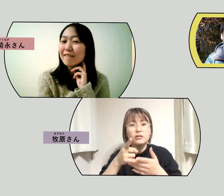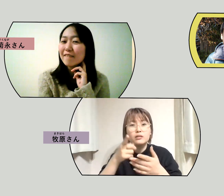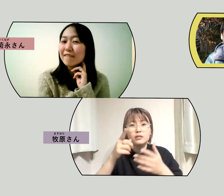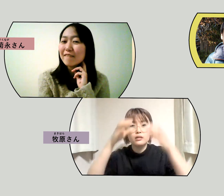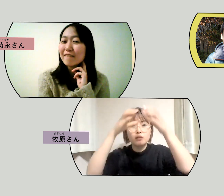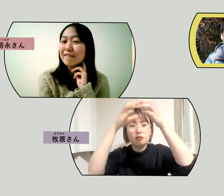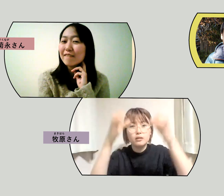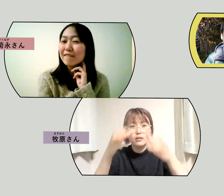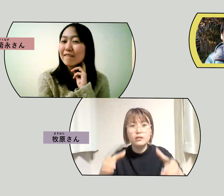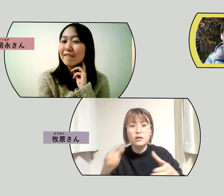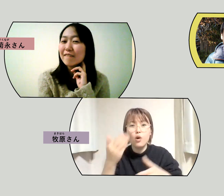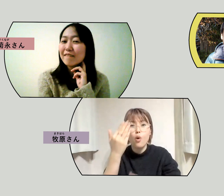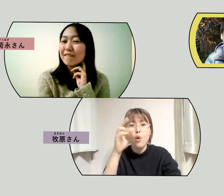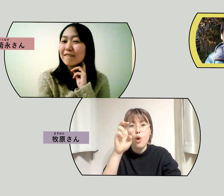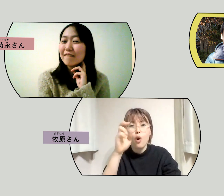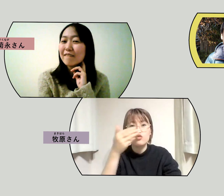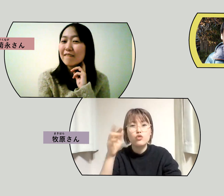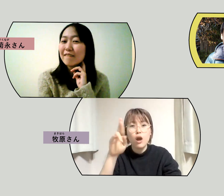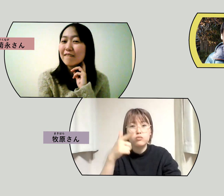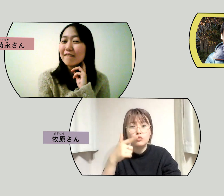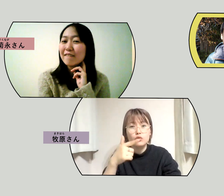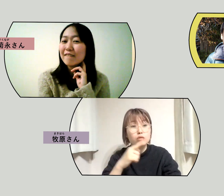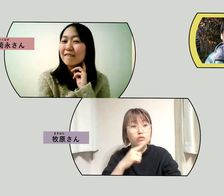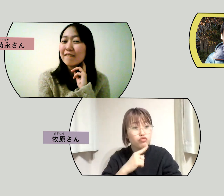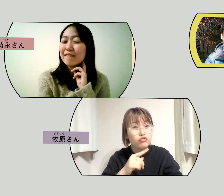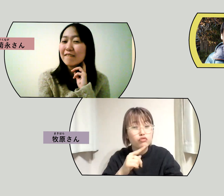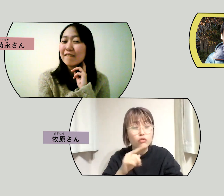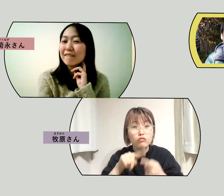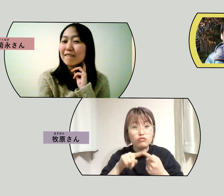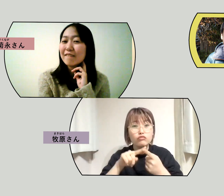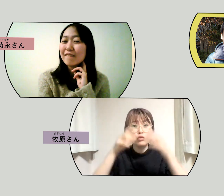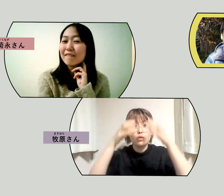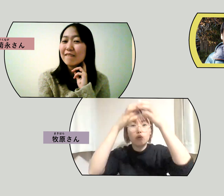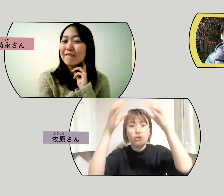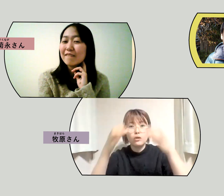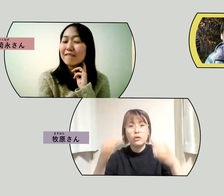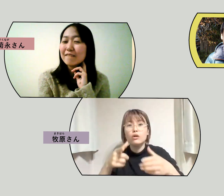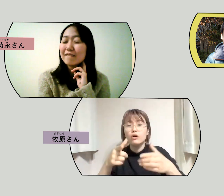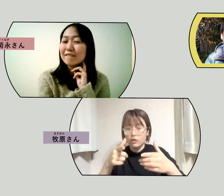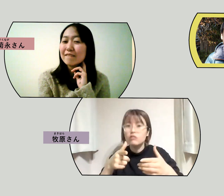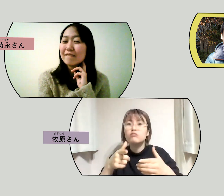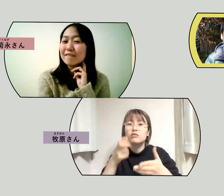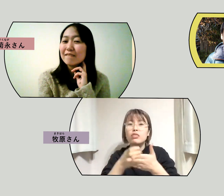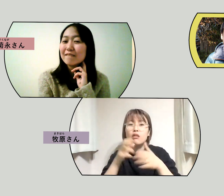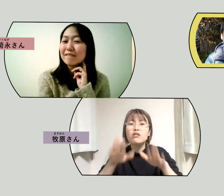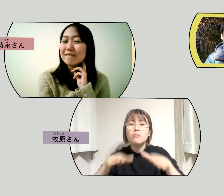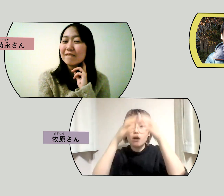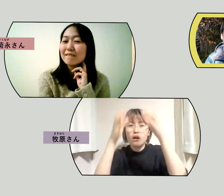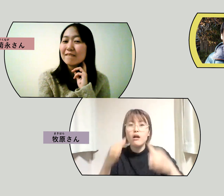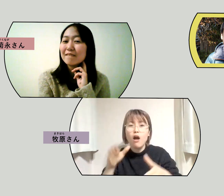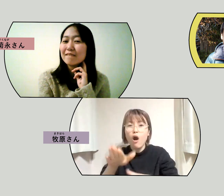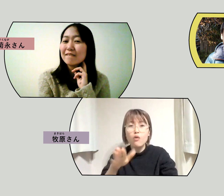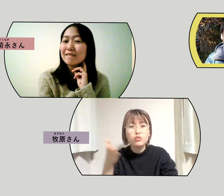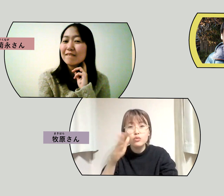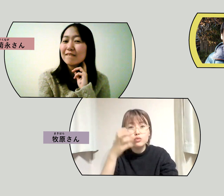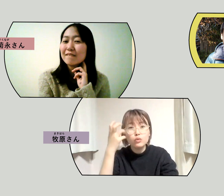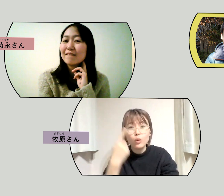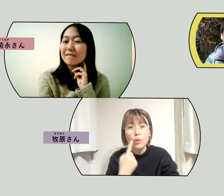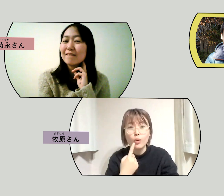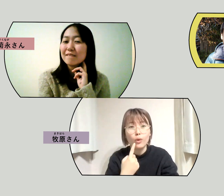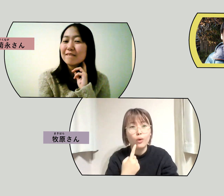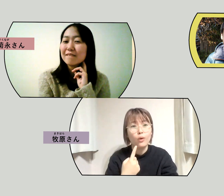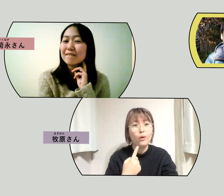た牧原ですまず絶対ホログラムって言うんですかねホログラムができている